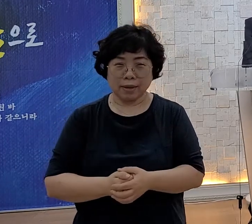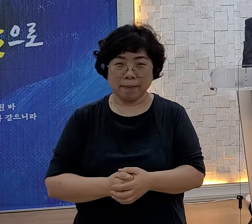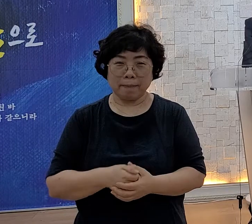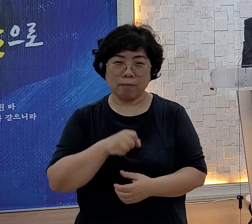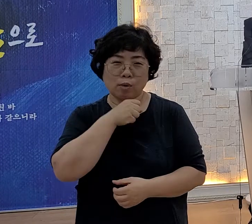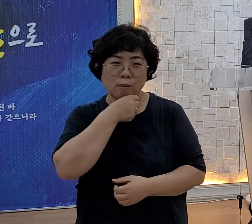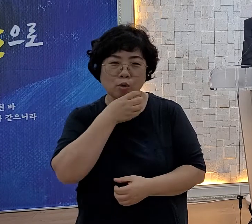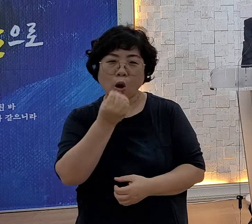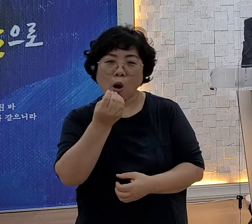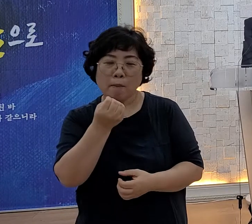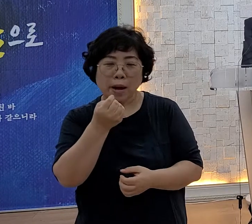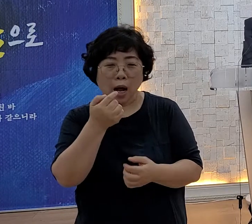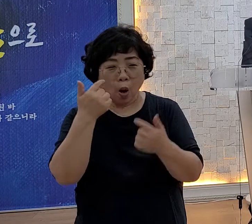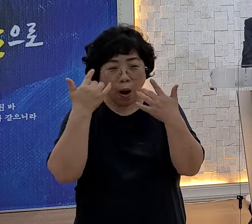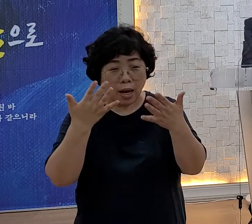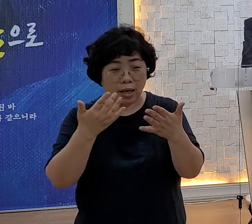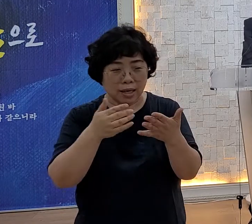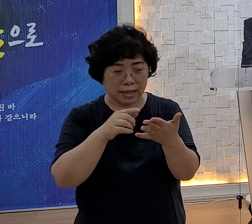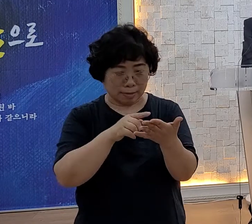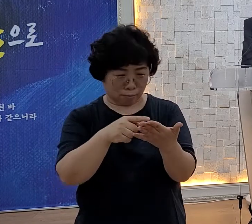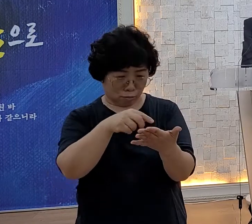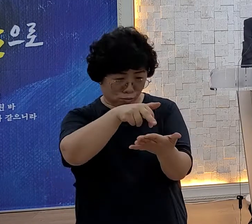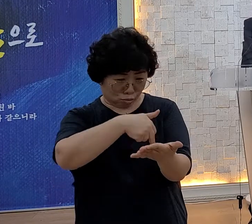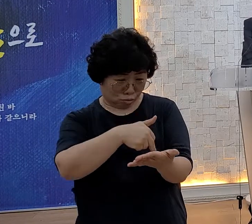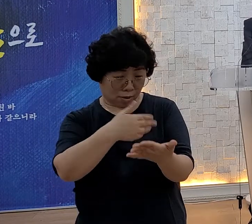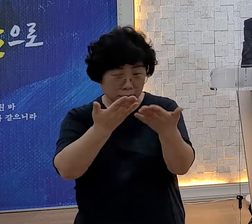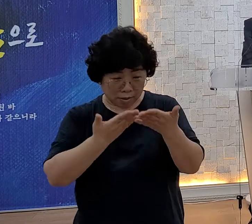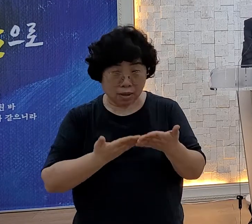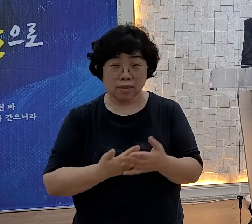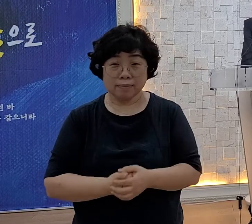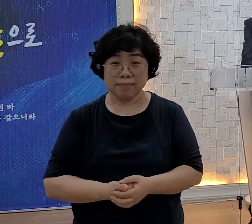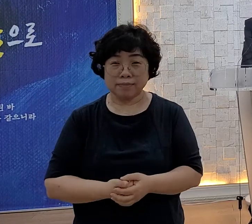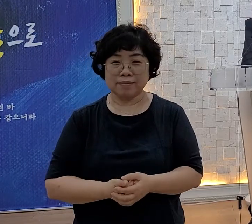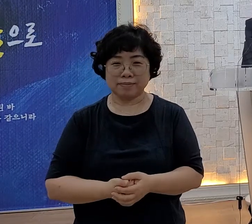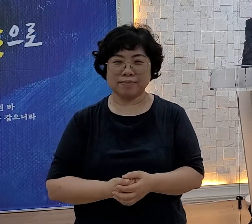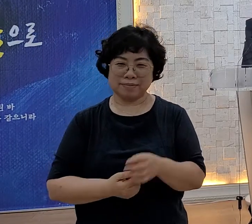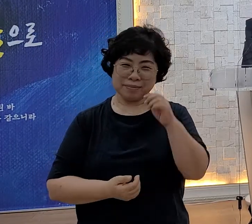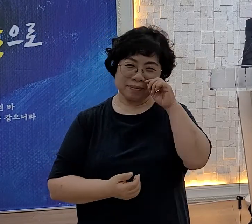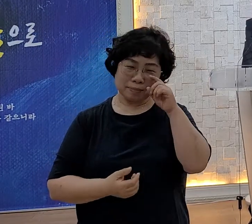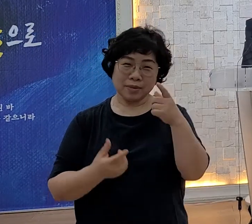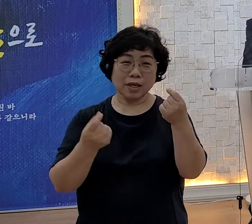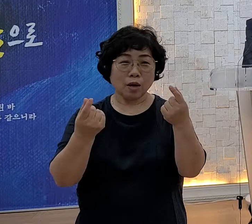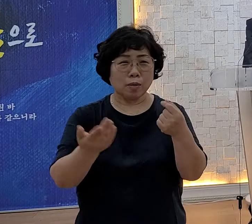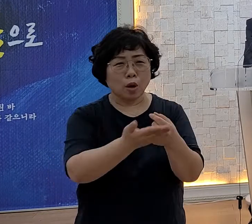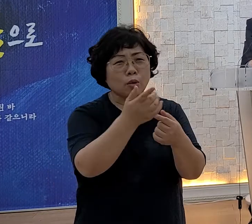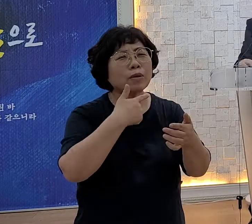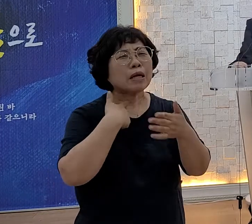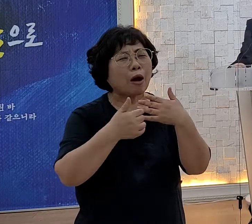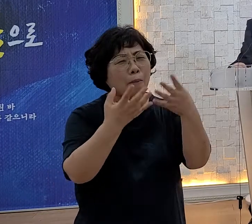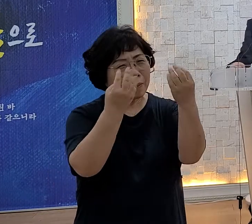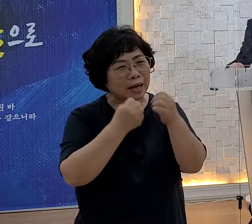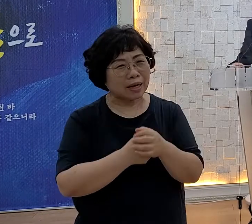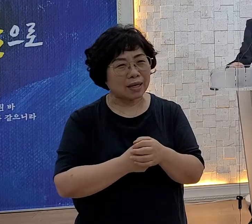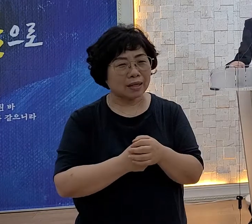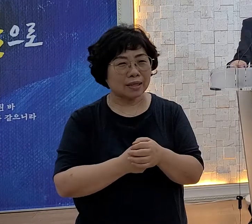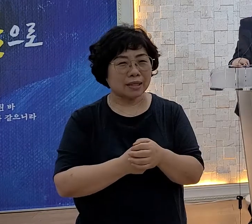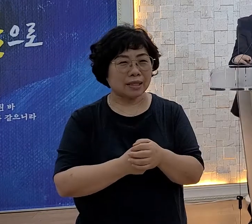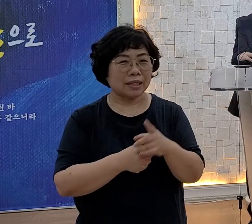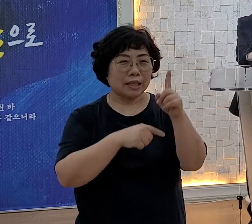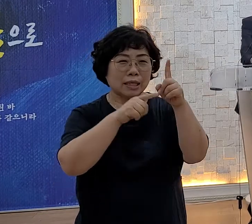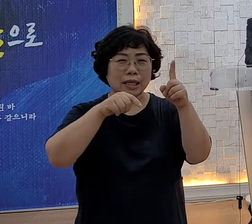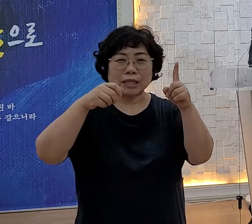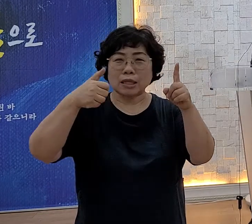평가하라는 그런 걸 보았습니다. 여러분도 아마 경험해 보셨죠. 1점에서 10점은